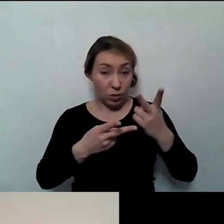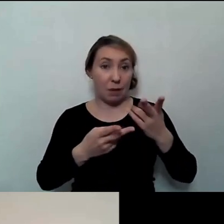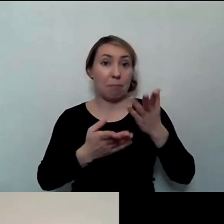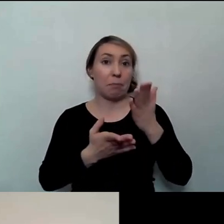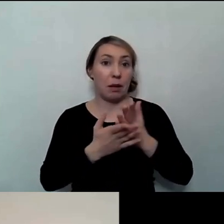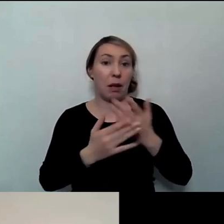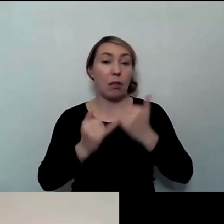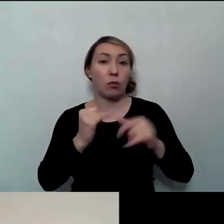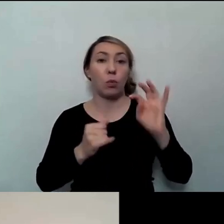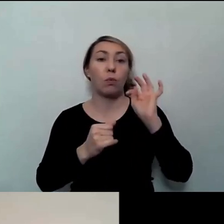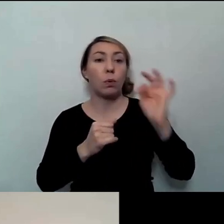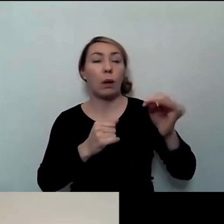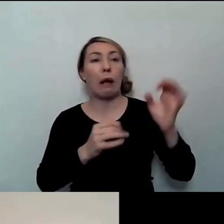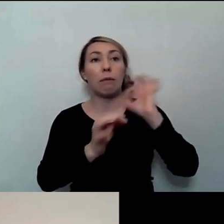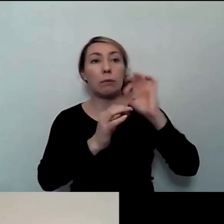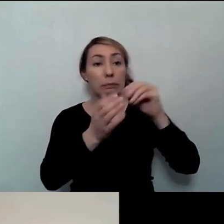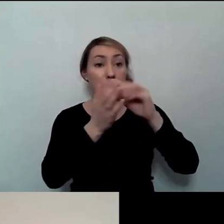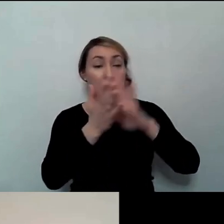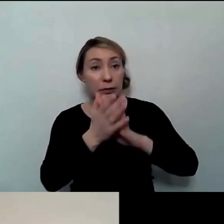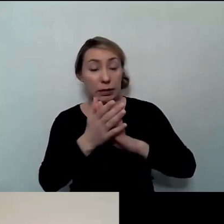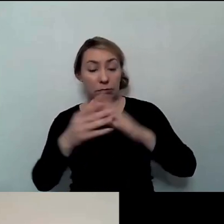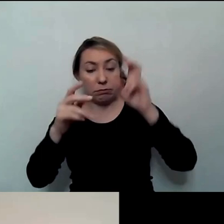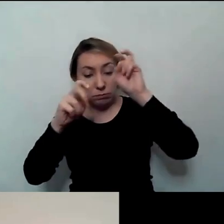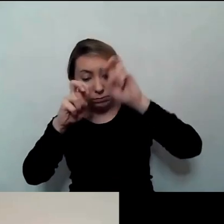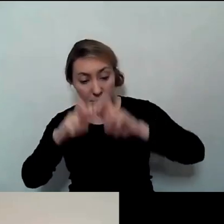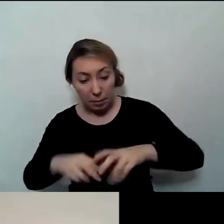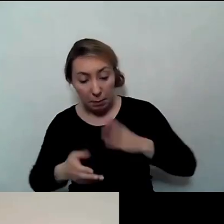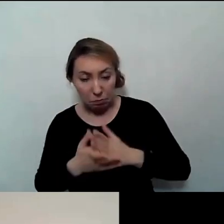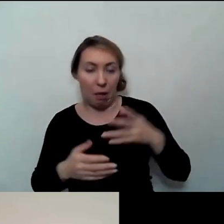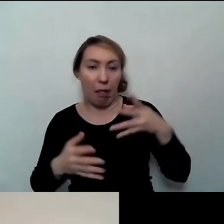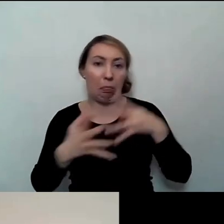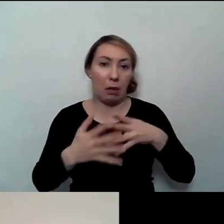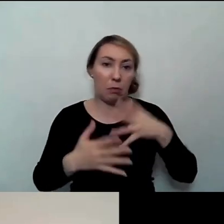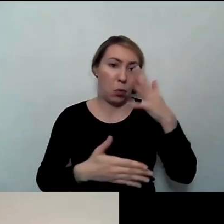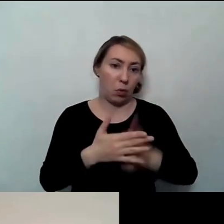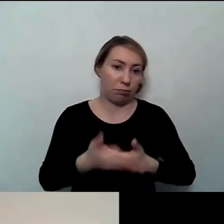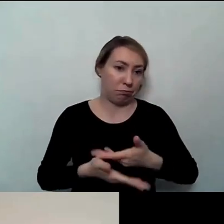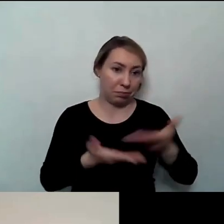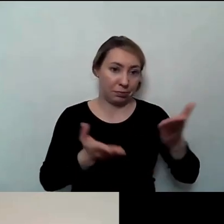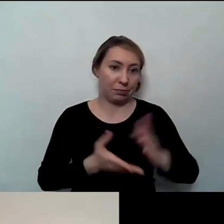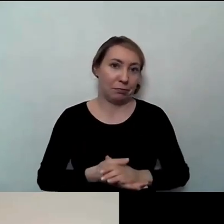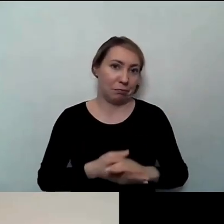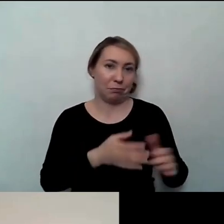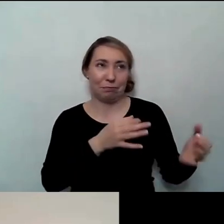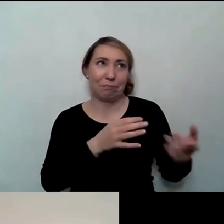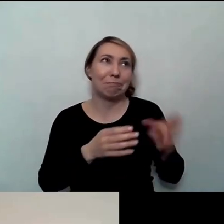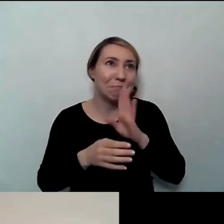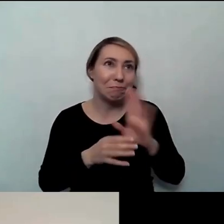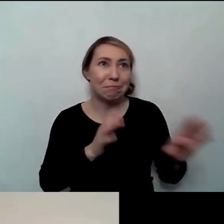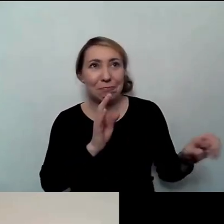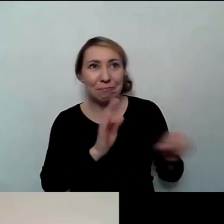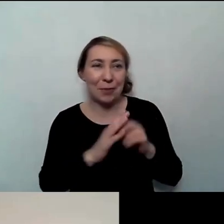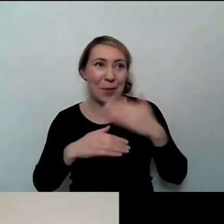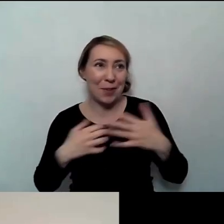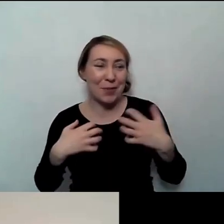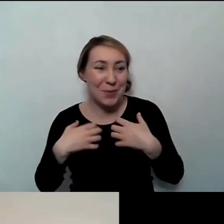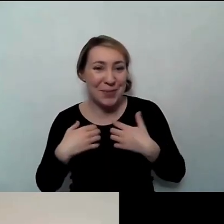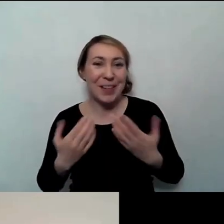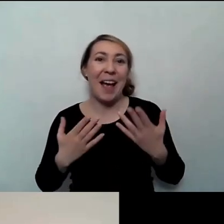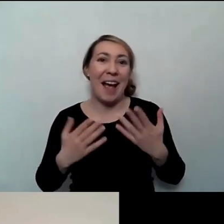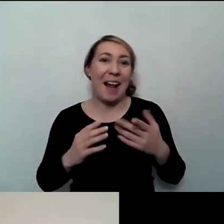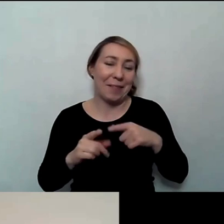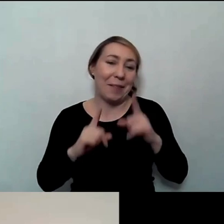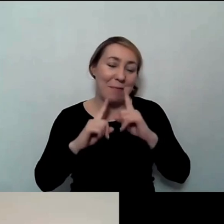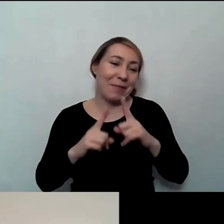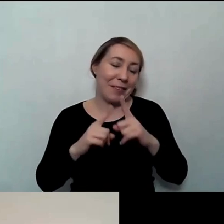dane zweryfikujemy, to możecie Państwo z tego testu korzystać. Nie wiem, dożywotnie brzmi strasznie, ale no, tak naprawdę